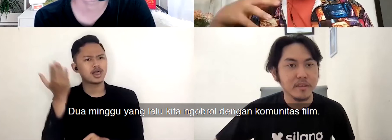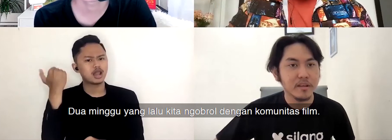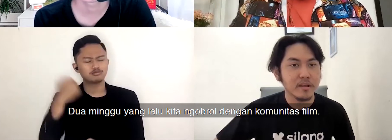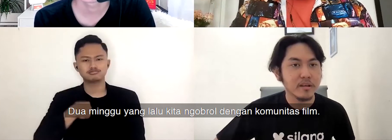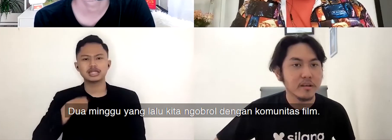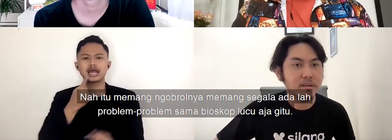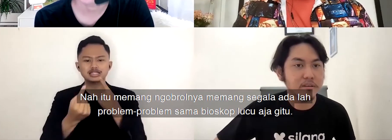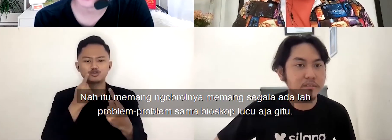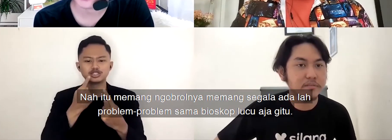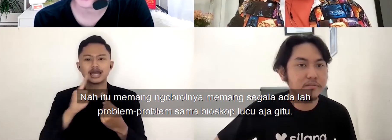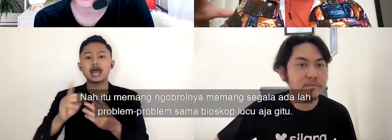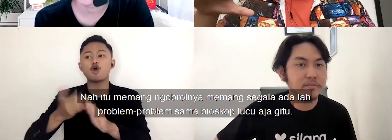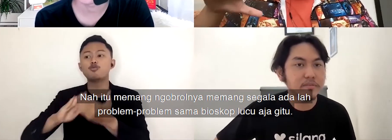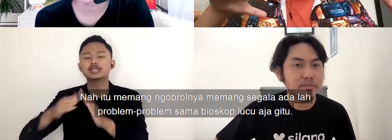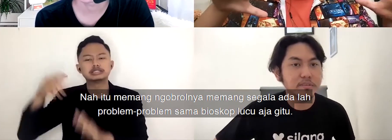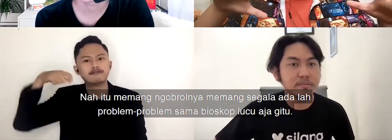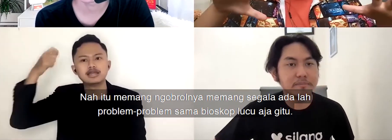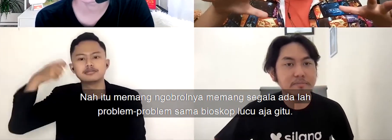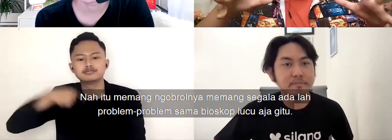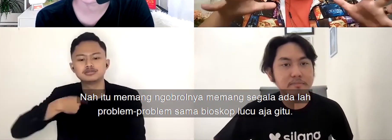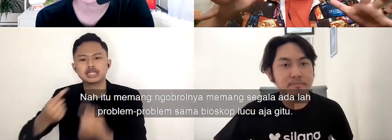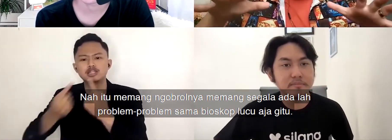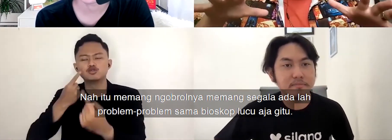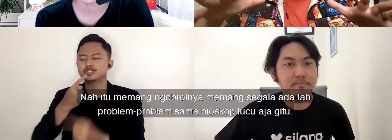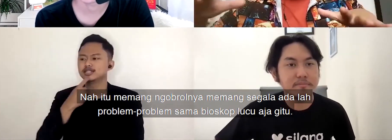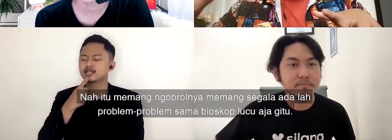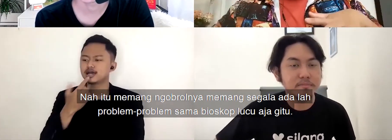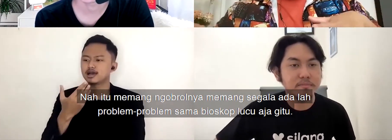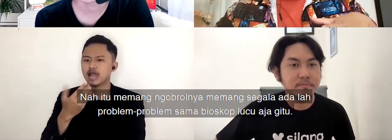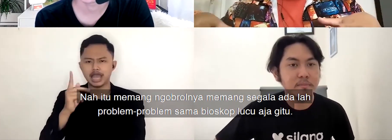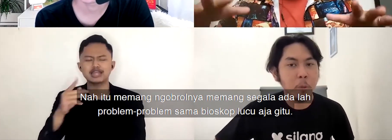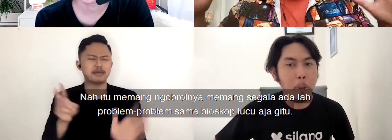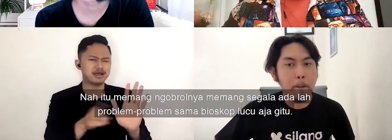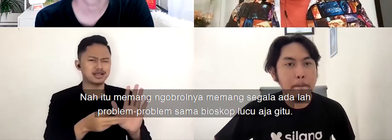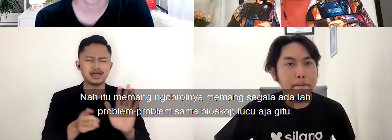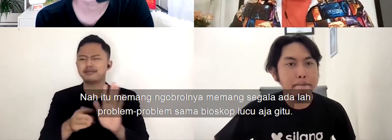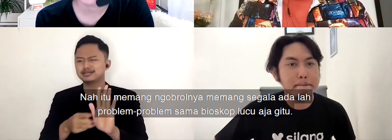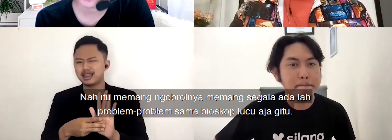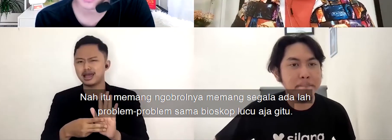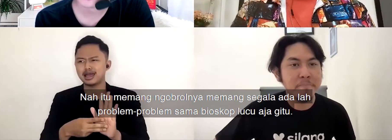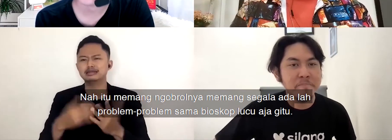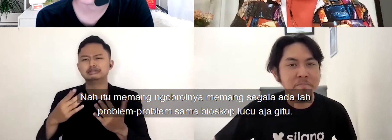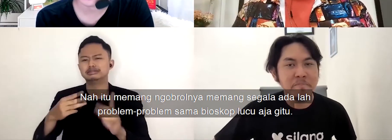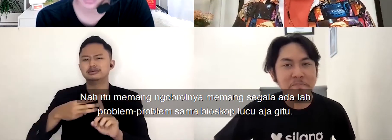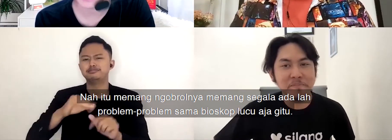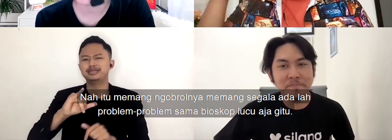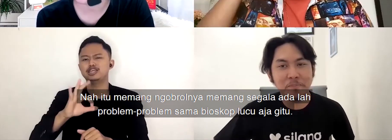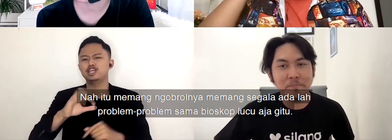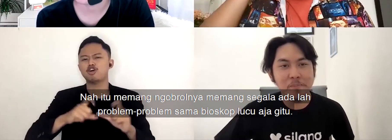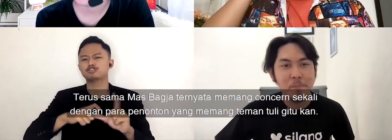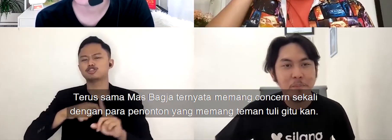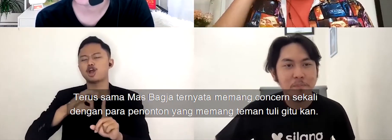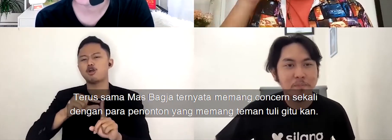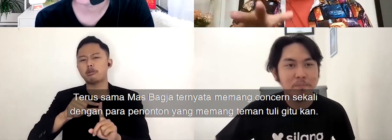ngobrol dengan komunitas film itu ngobrolnya memang segala adalah problema-problema dengan bioskop gitu-gitu lucu aja gitu